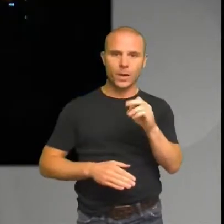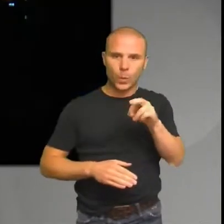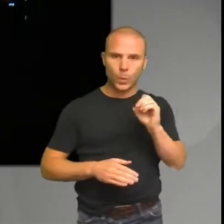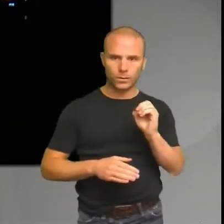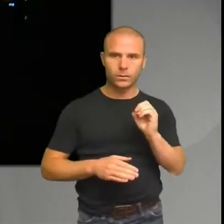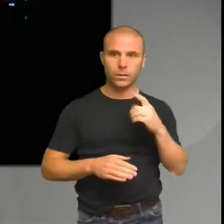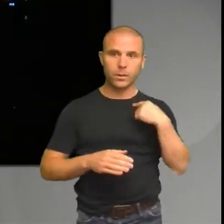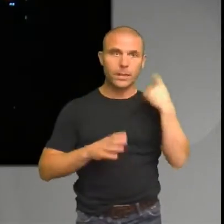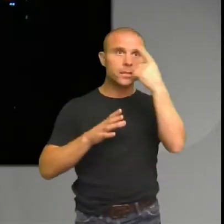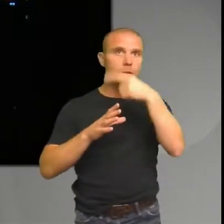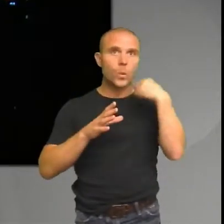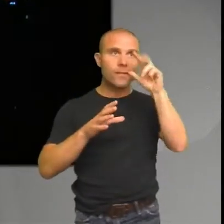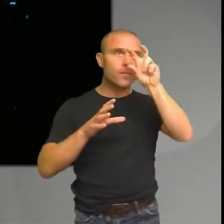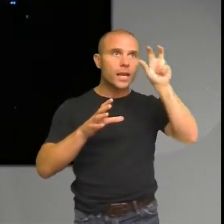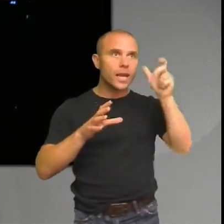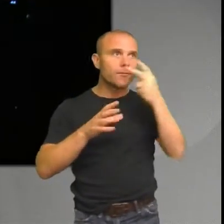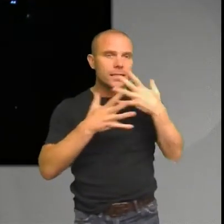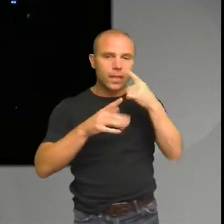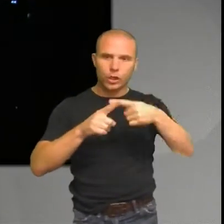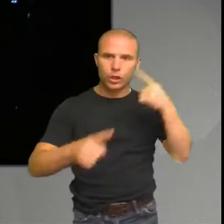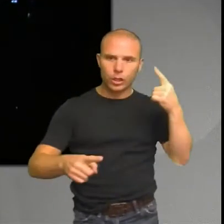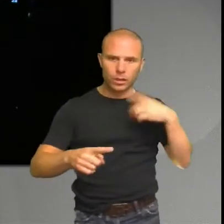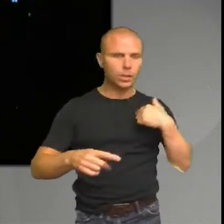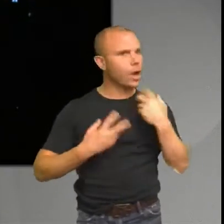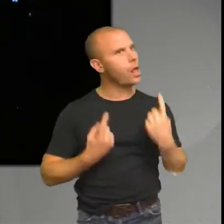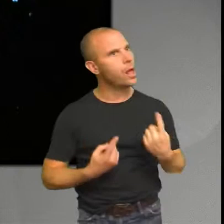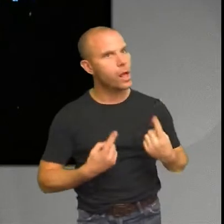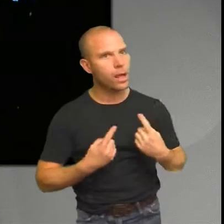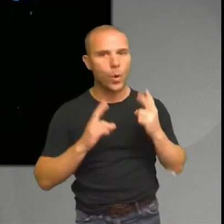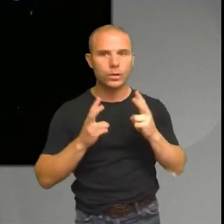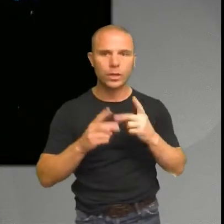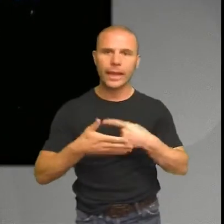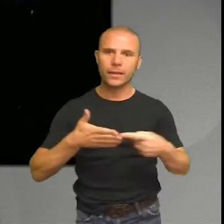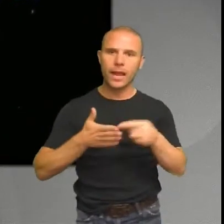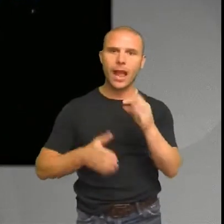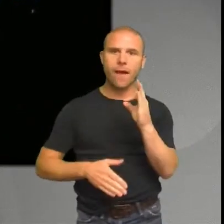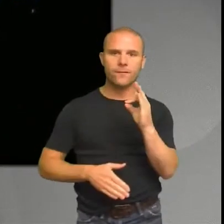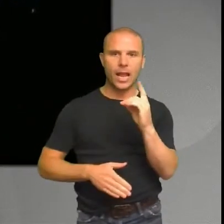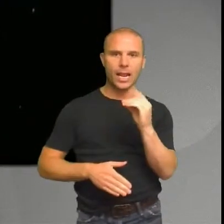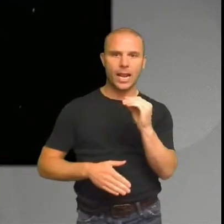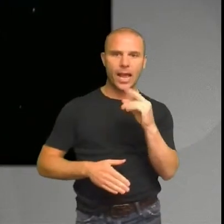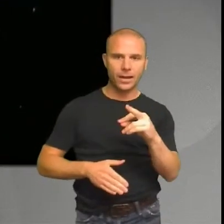solfläckarna jag är så fascinerad av. För att inte tala om dessa spännande flärutbrott.